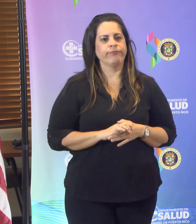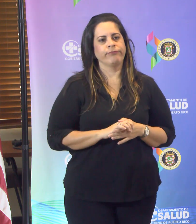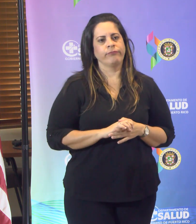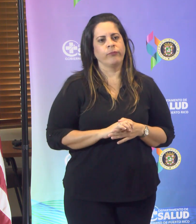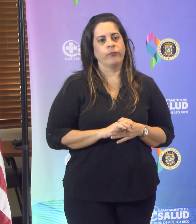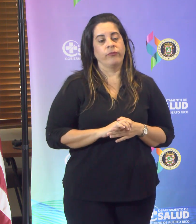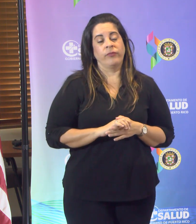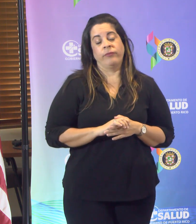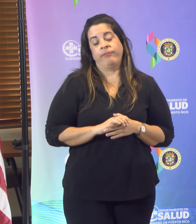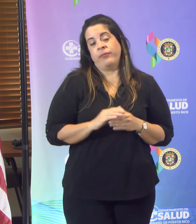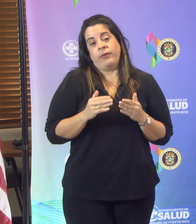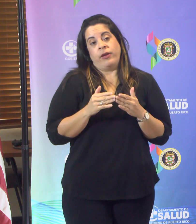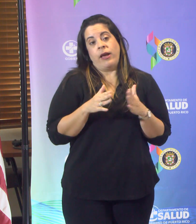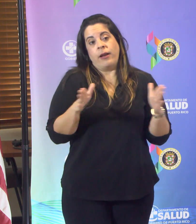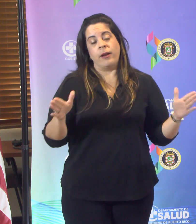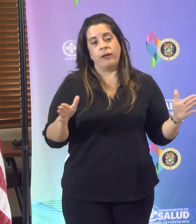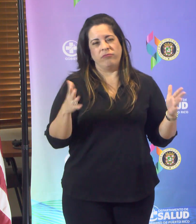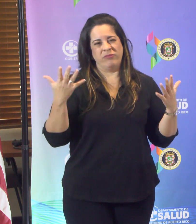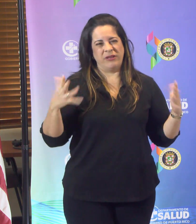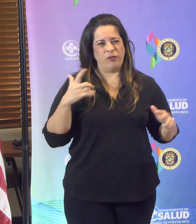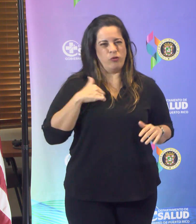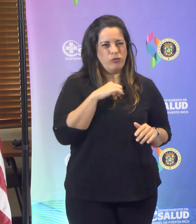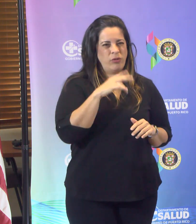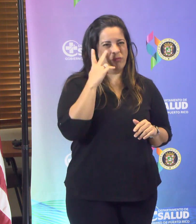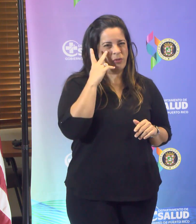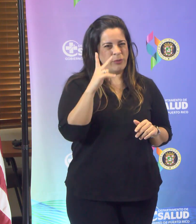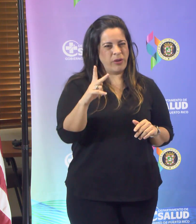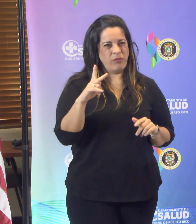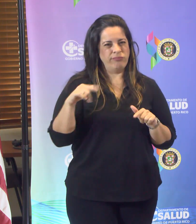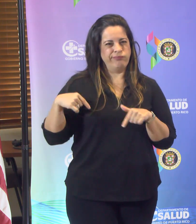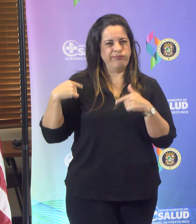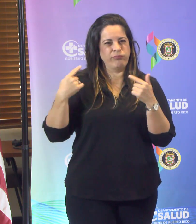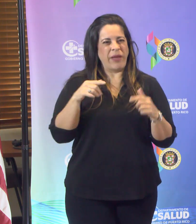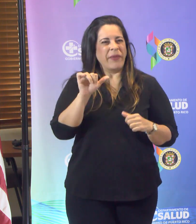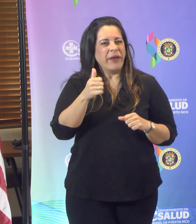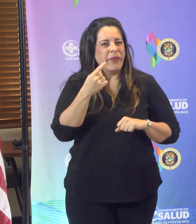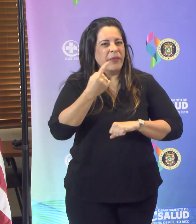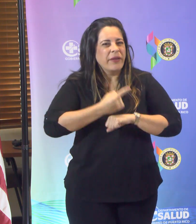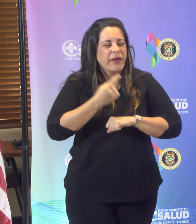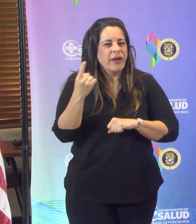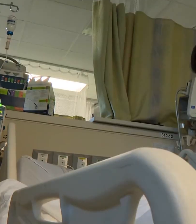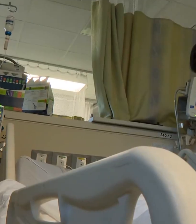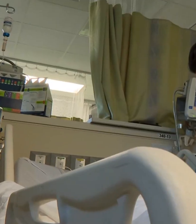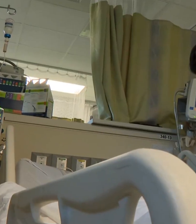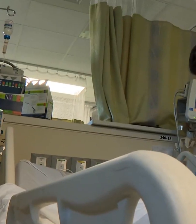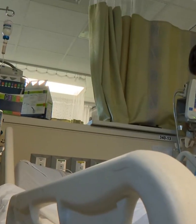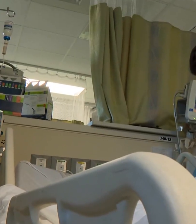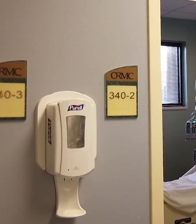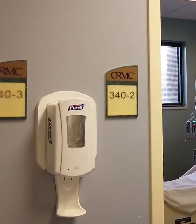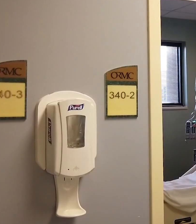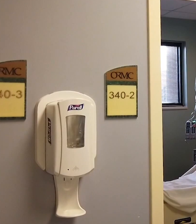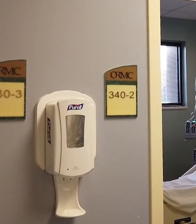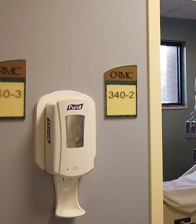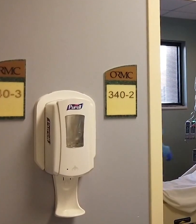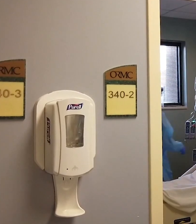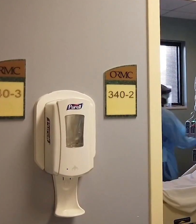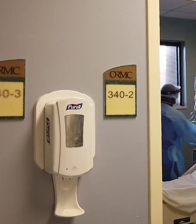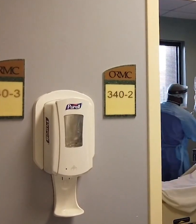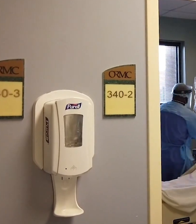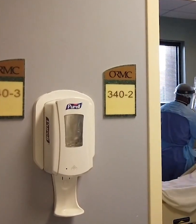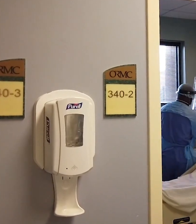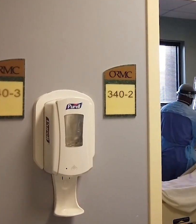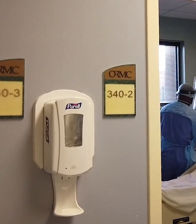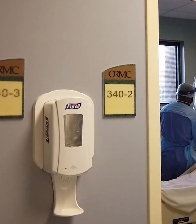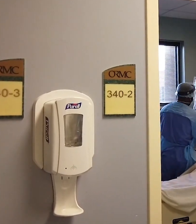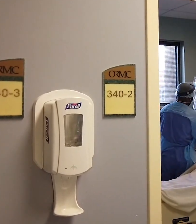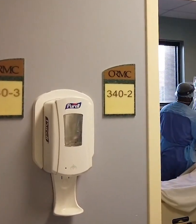una estabilización de casos, una señal de que eventualmente podrían comenzar a bajar. Además, unos 16 hospitales van a estar dispensando